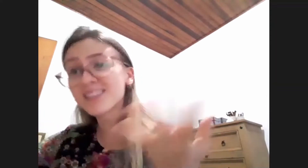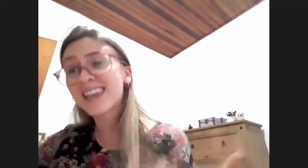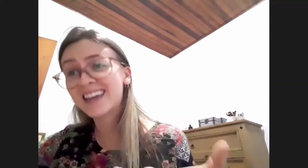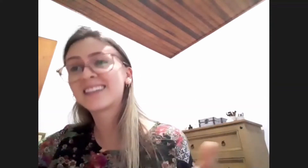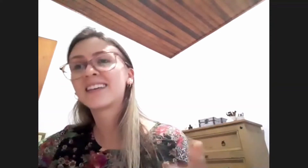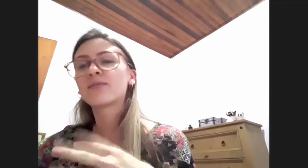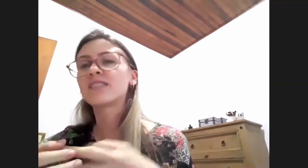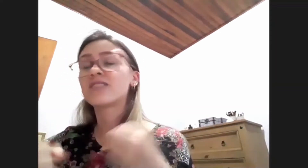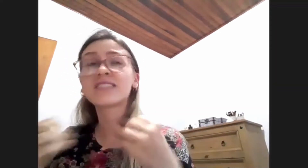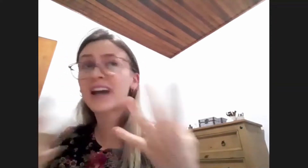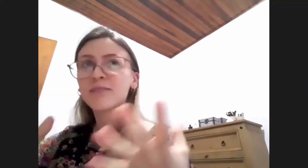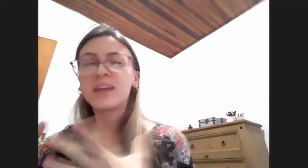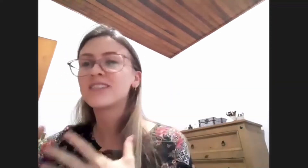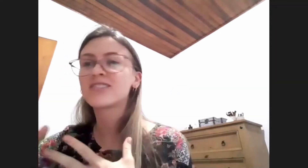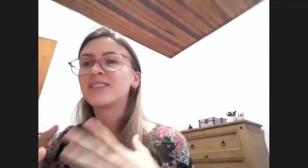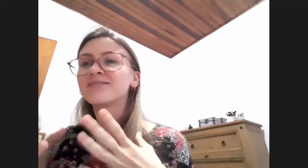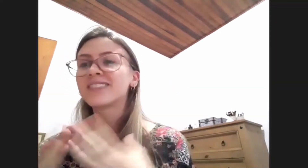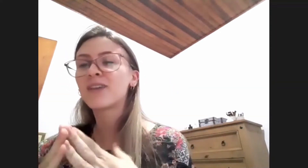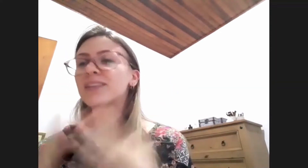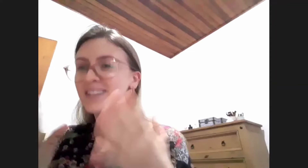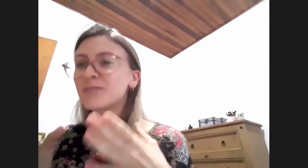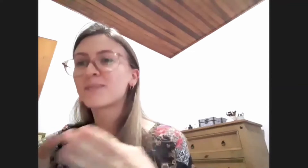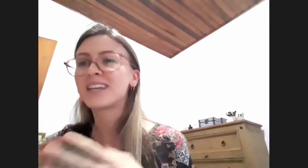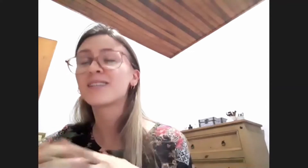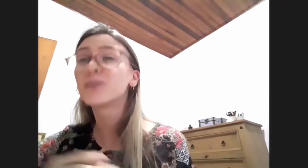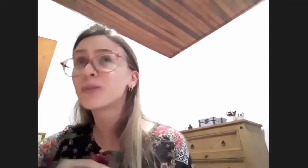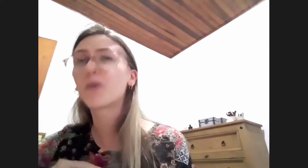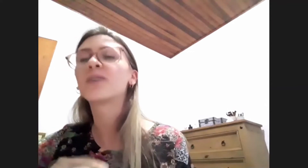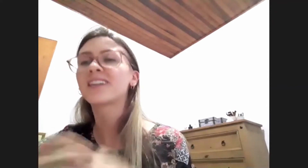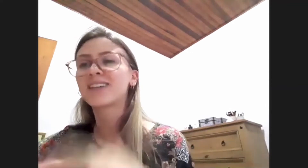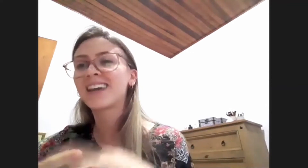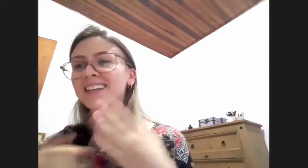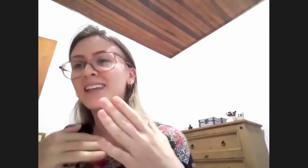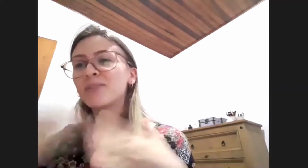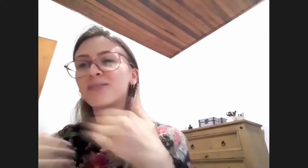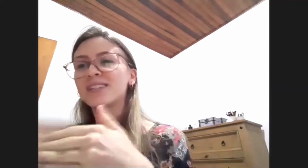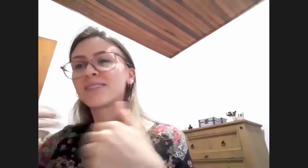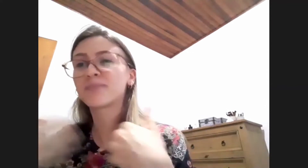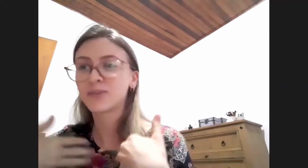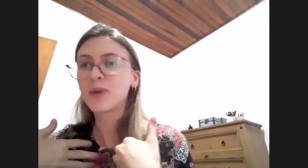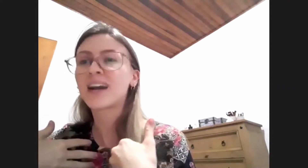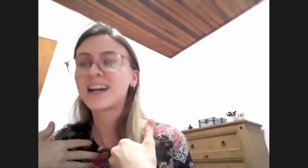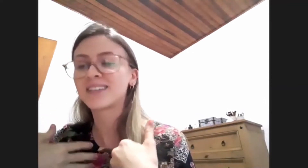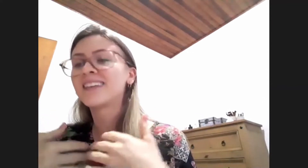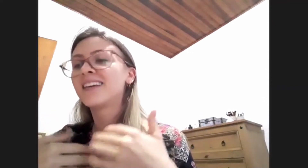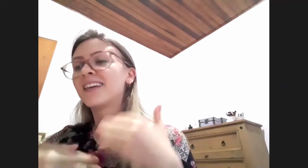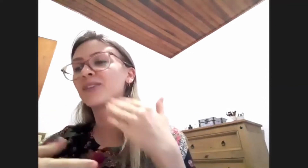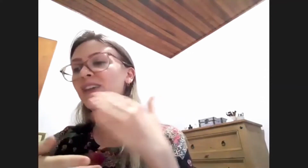ser. Você destrava a mente. Então, tá sendo uma experiência muito boa. Claro que ainda tem muita coisa, no meu caso, né? Que eu tenho que